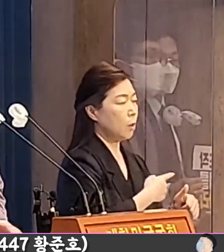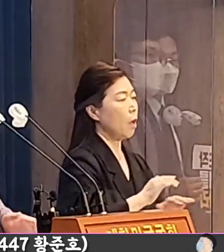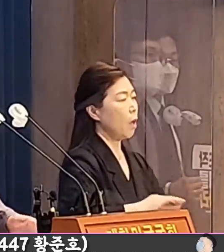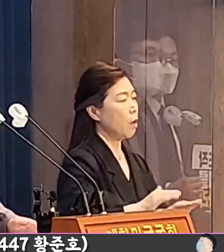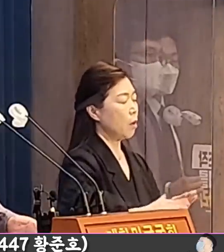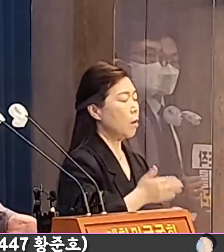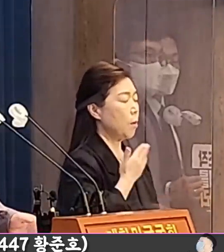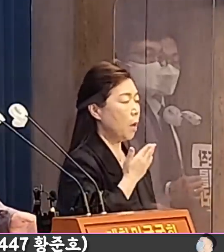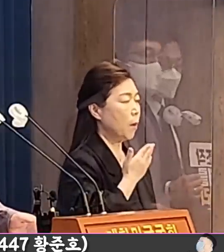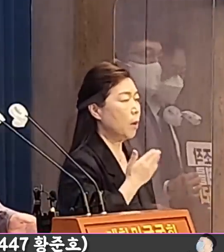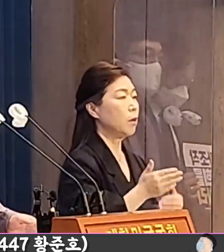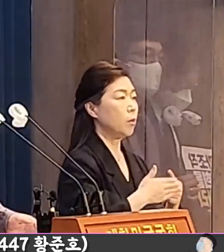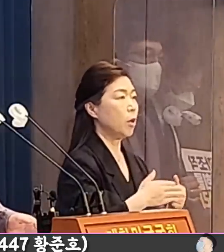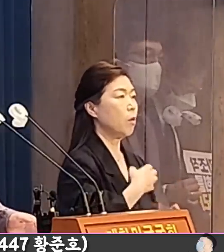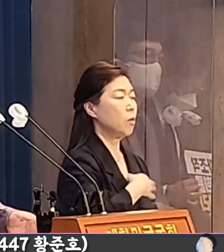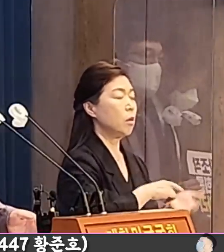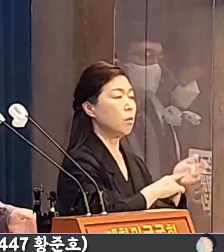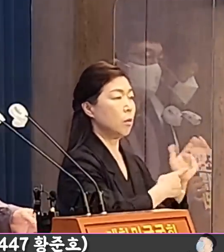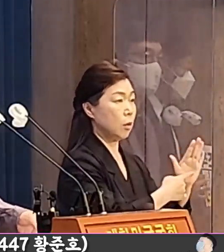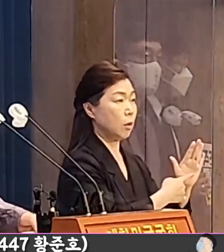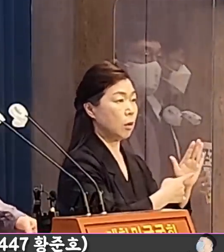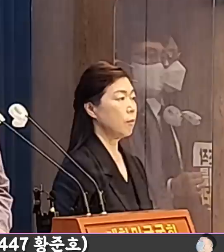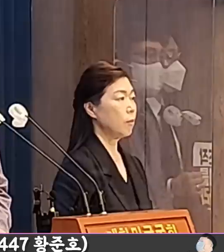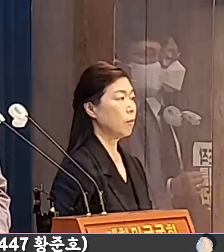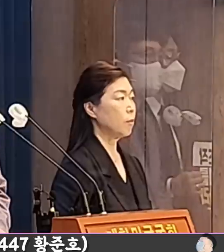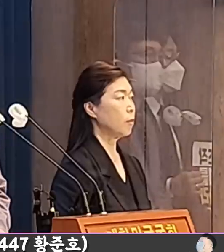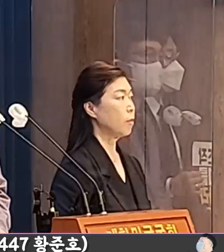거라는 보도가 잇따라 나오고 있습니다.